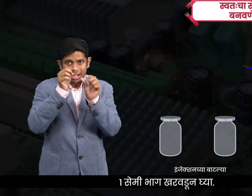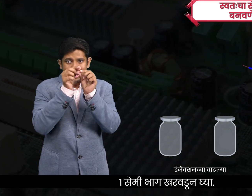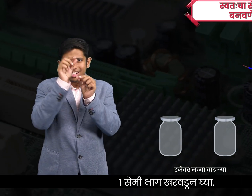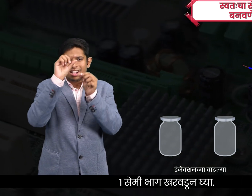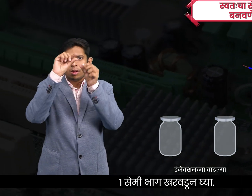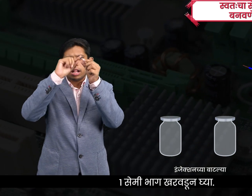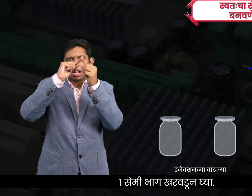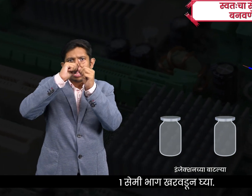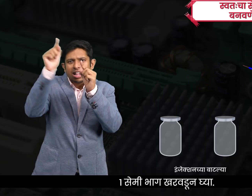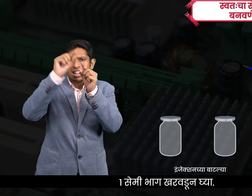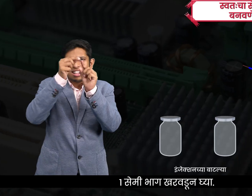घ्या.